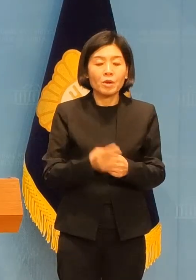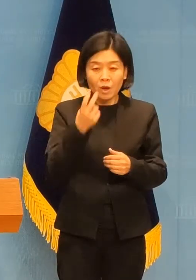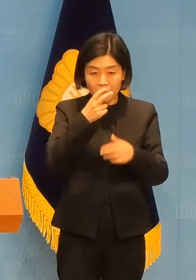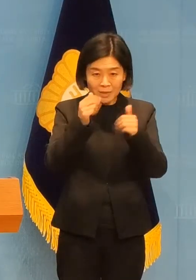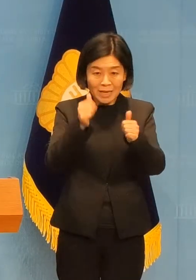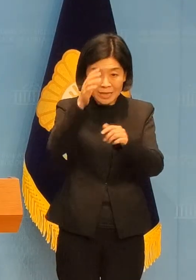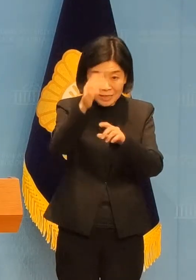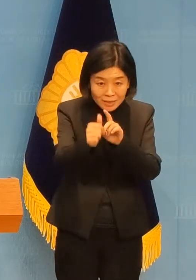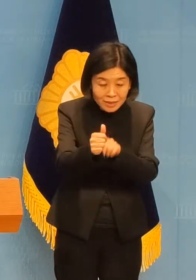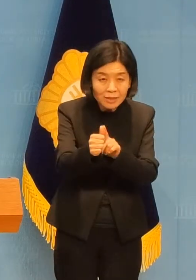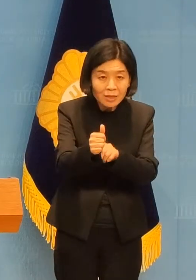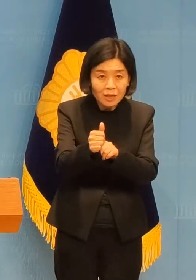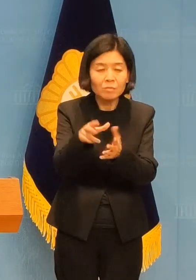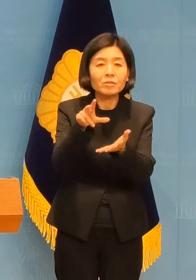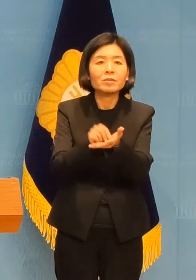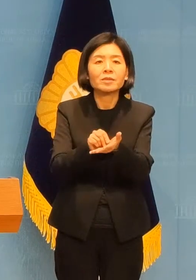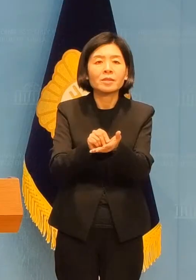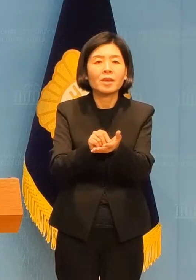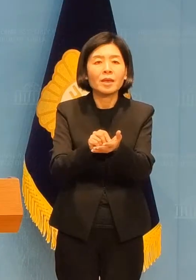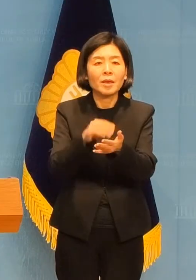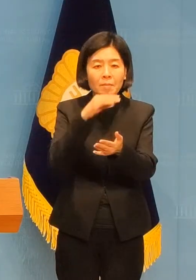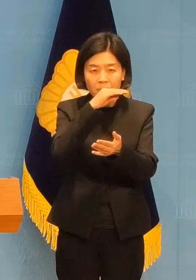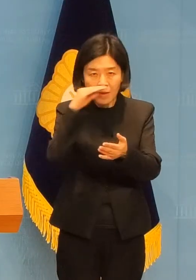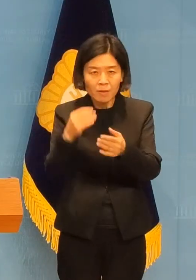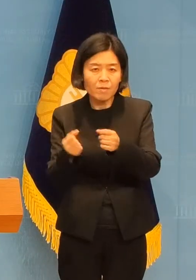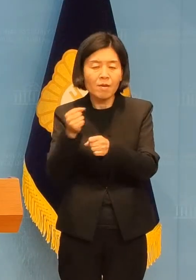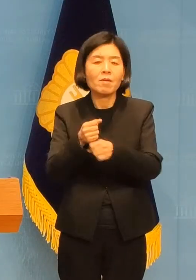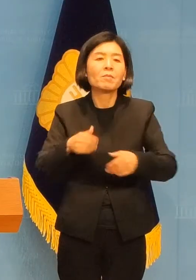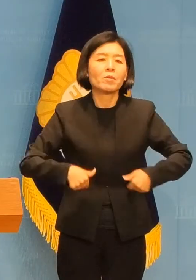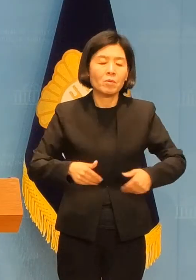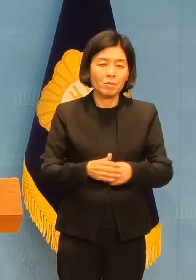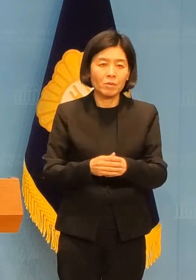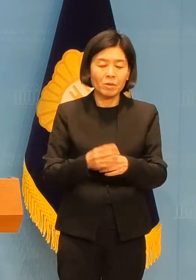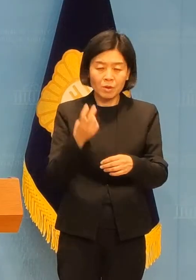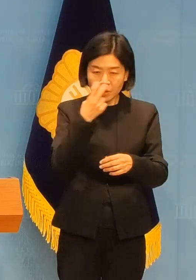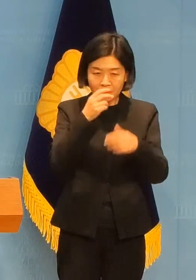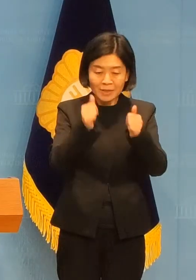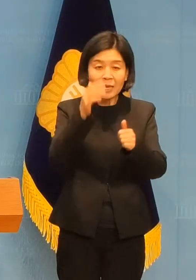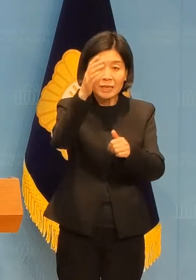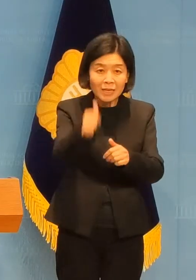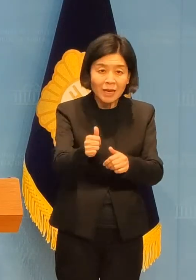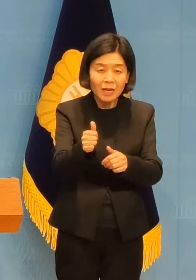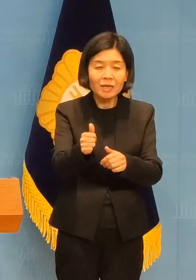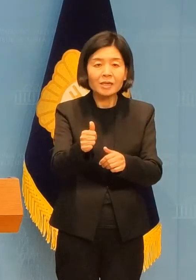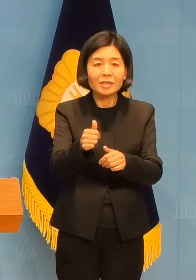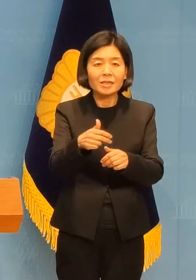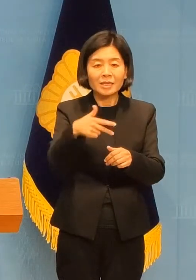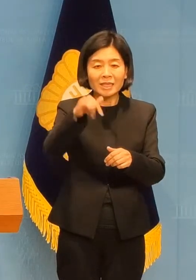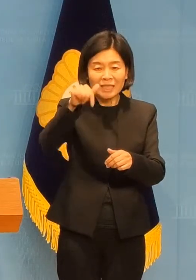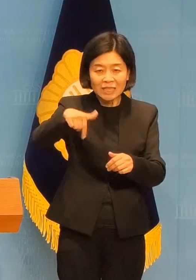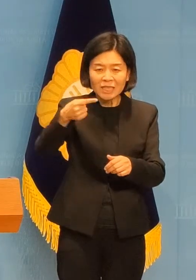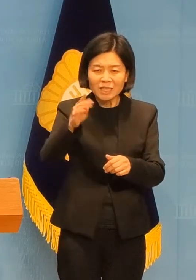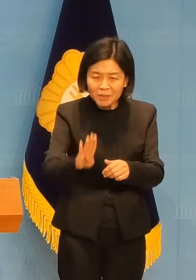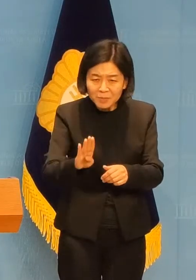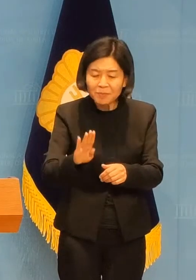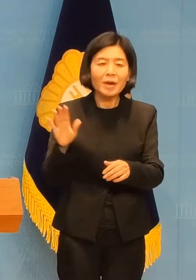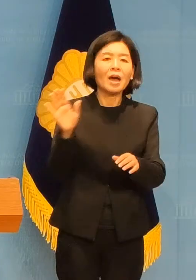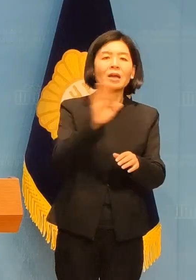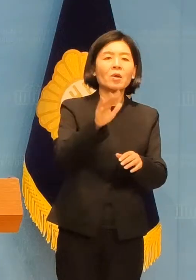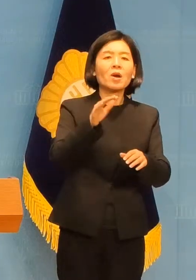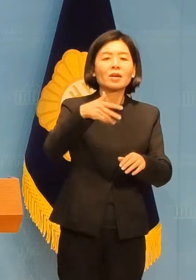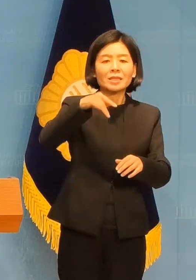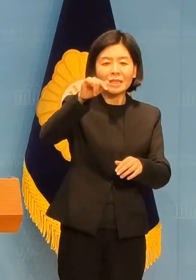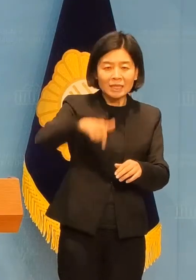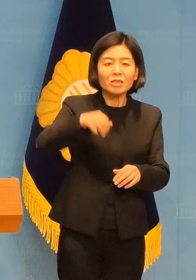검사장 문제도 시급히 바로잡아야 합니다. 검사장은 직급이 아니라 직위이며 법에도 없는 계급을